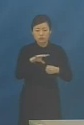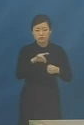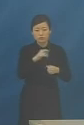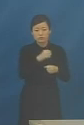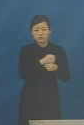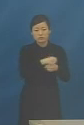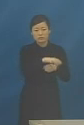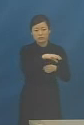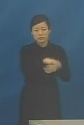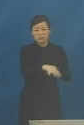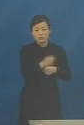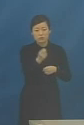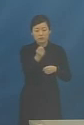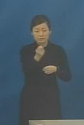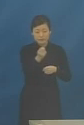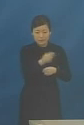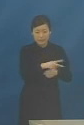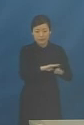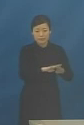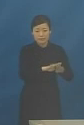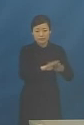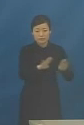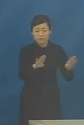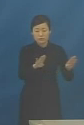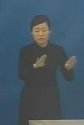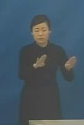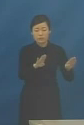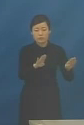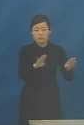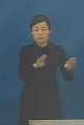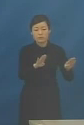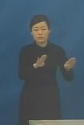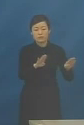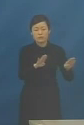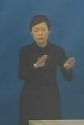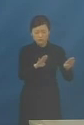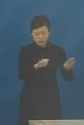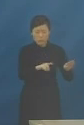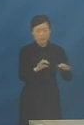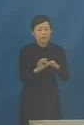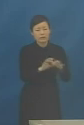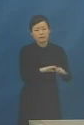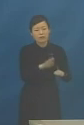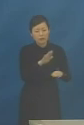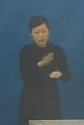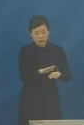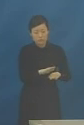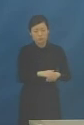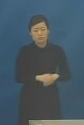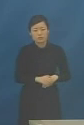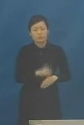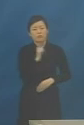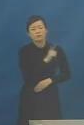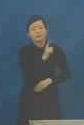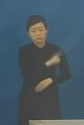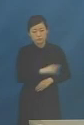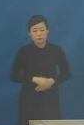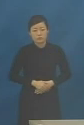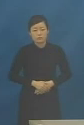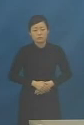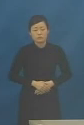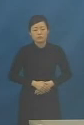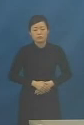いうことをあのうこれを申し上げ続けておりますのでその意味はですね先方にも